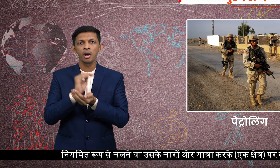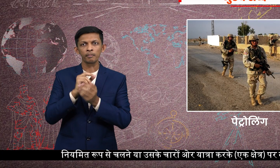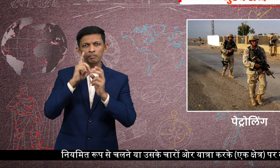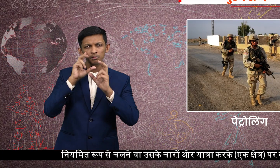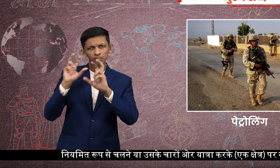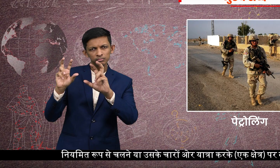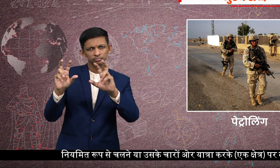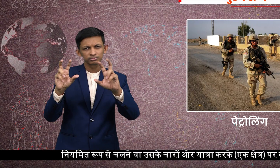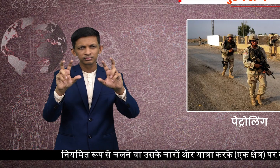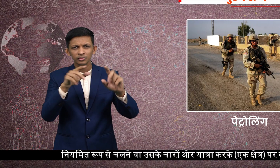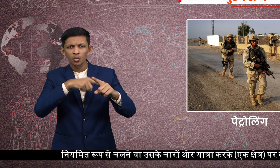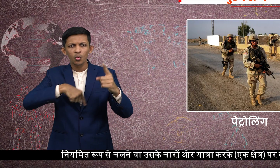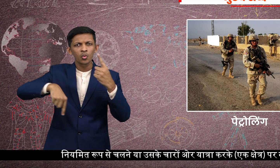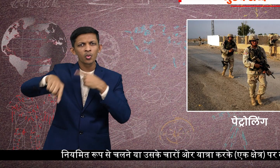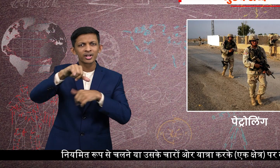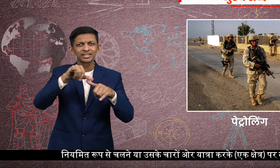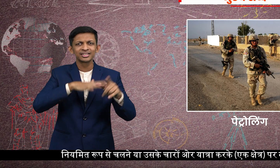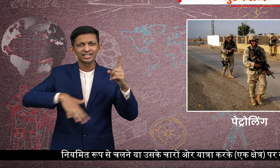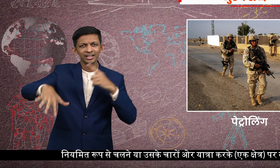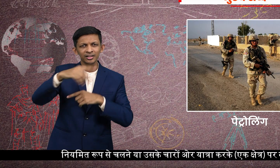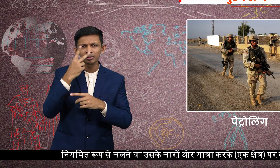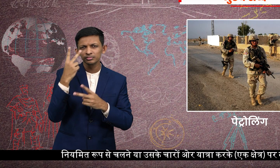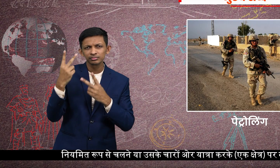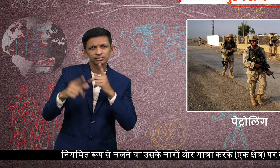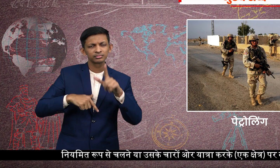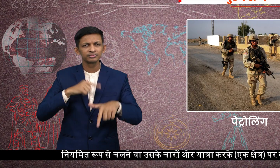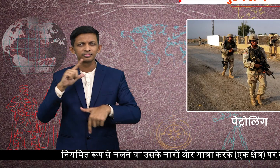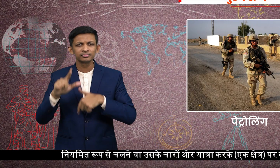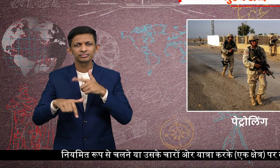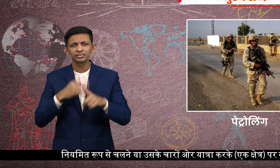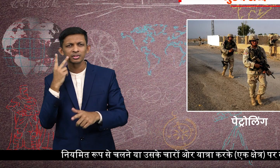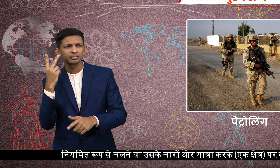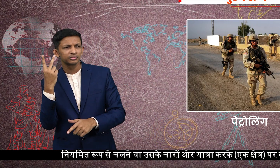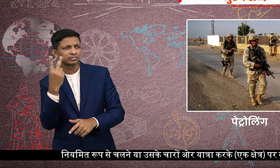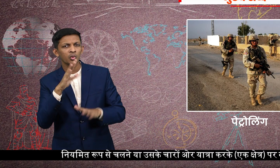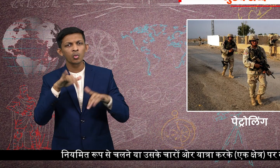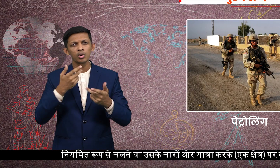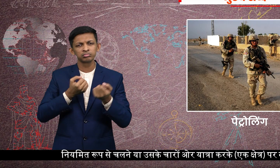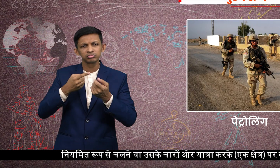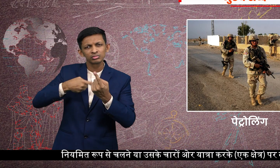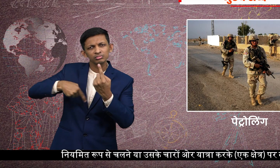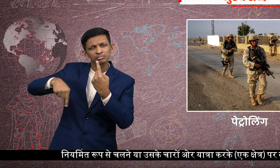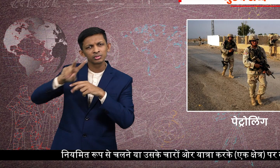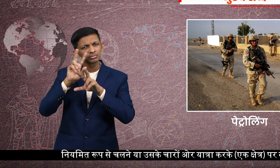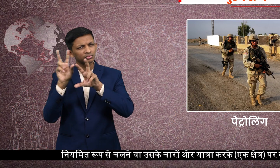नियमित रूप से चलने या उसके चारों ओर यात्रा करके एक क्षेत्र पर नज़र रखें।